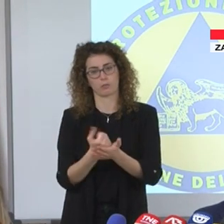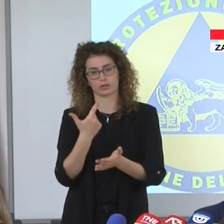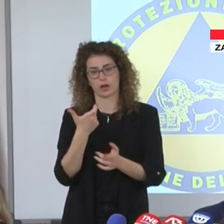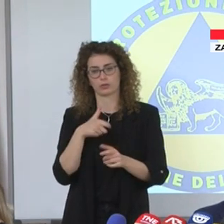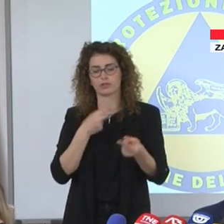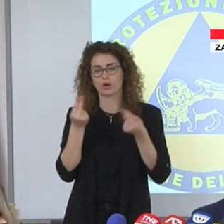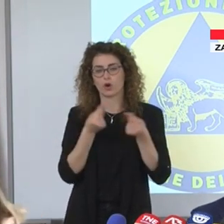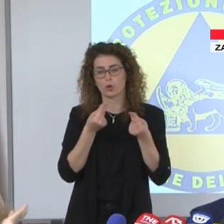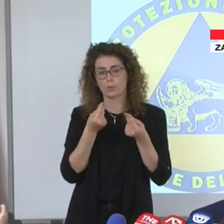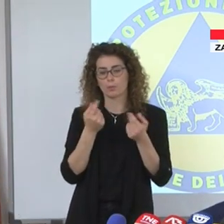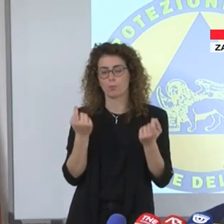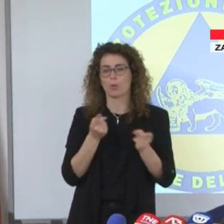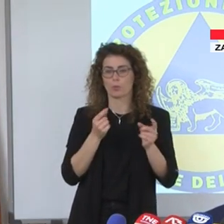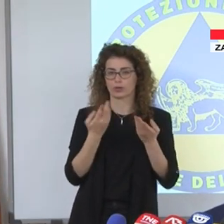aperture.